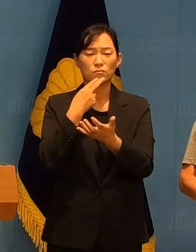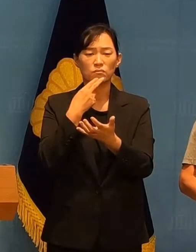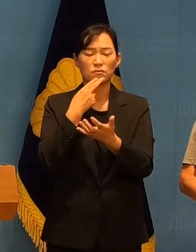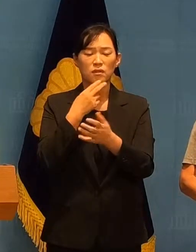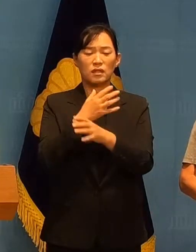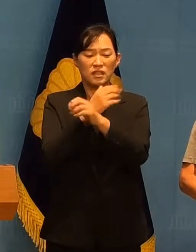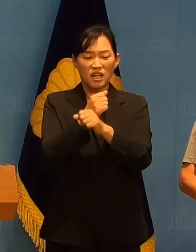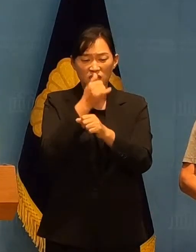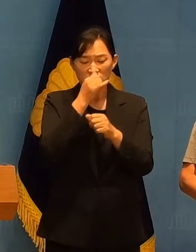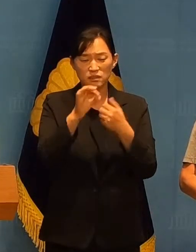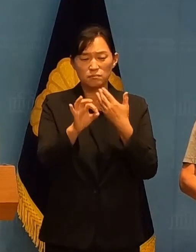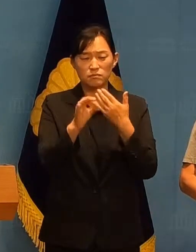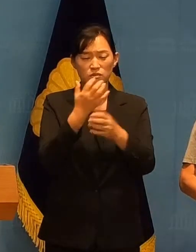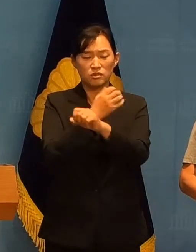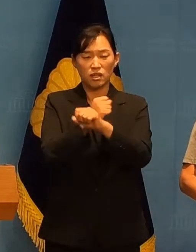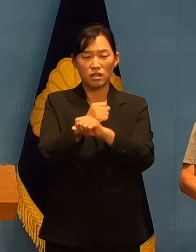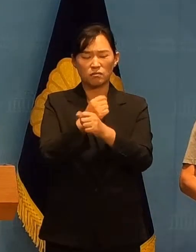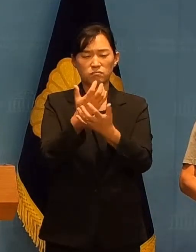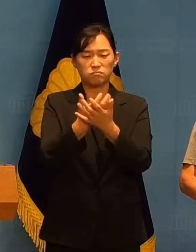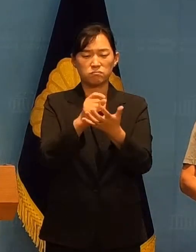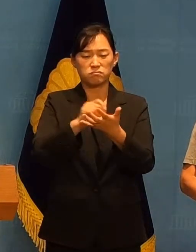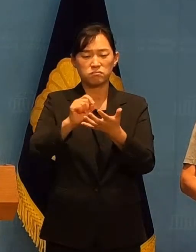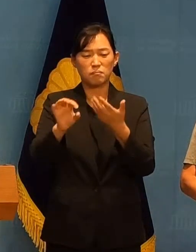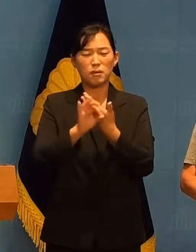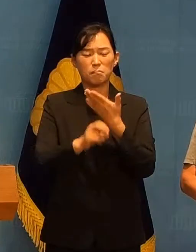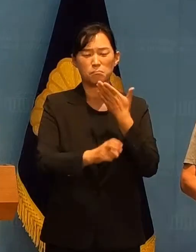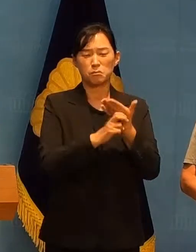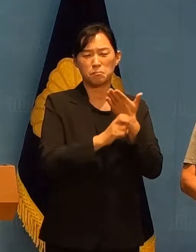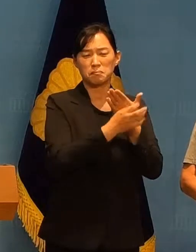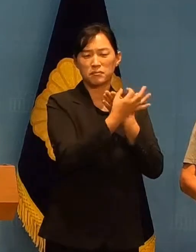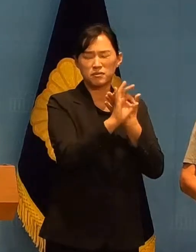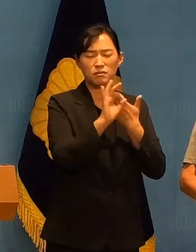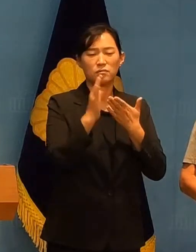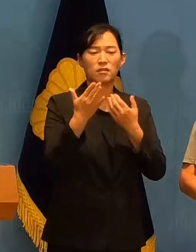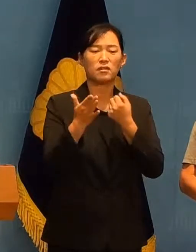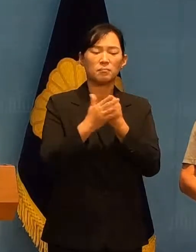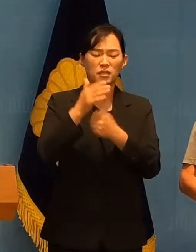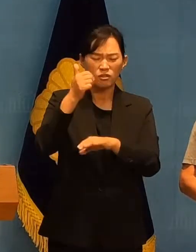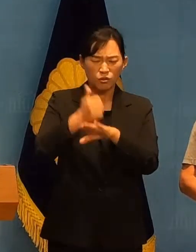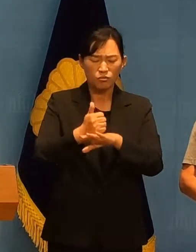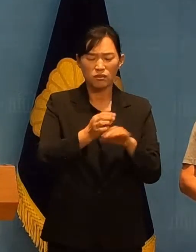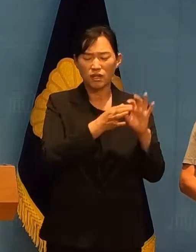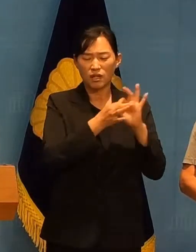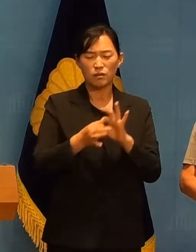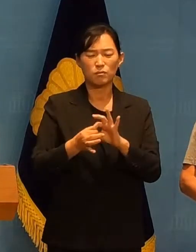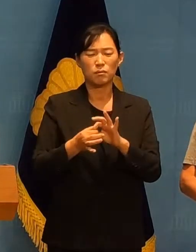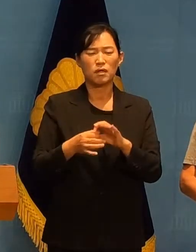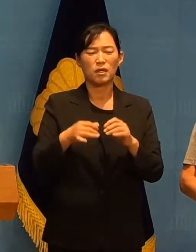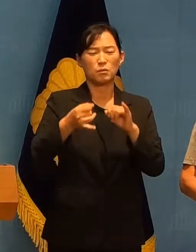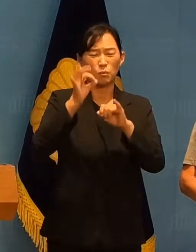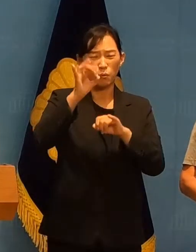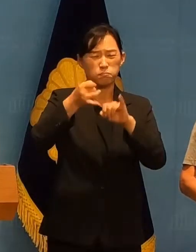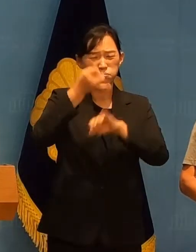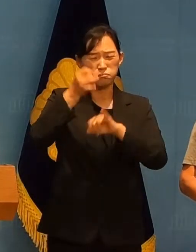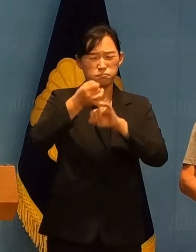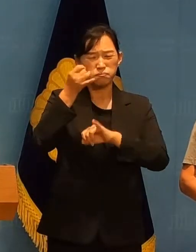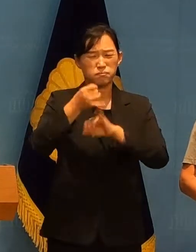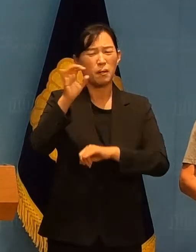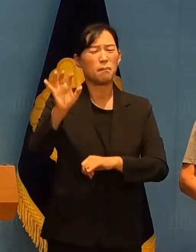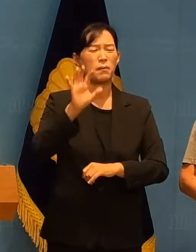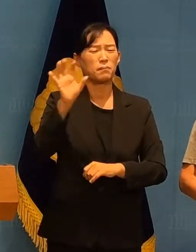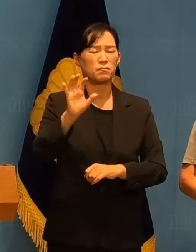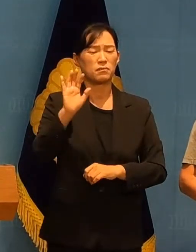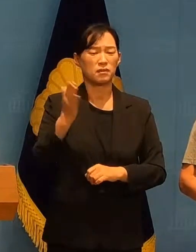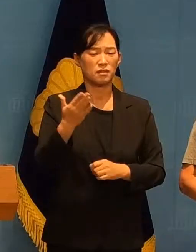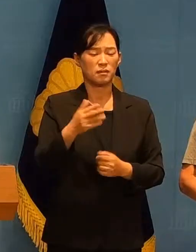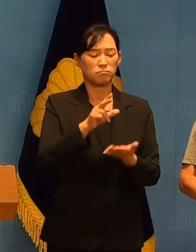때문에 계약이 기피되고 그 결과 체불이 반복됩니다. 이 문제를 해결하기 위해 저는